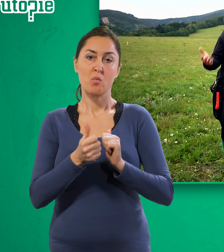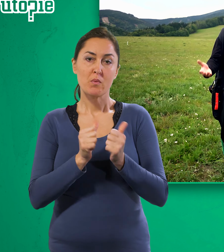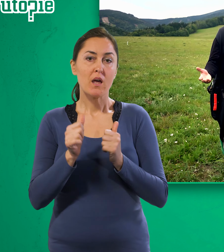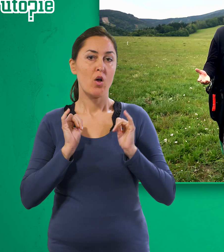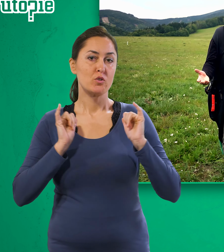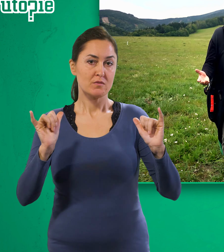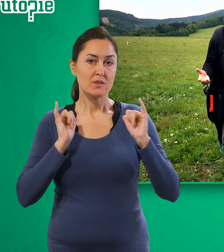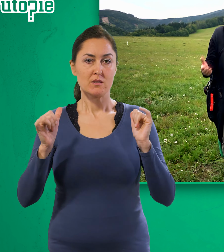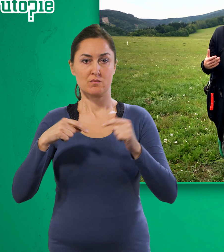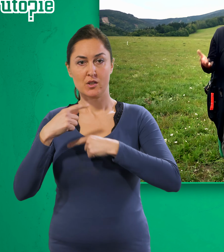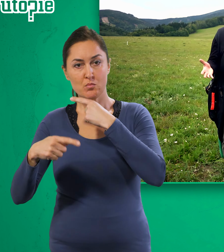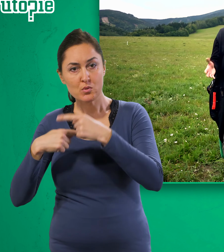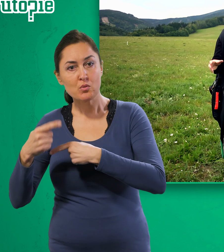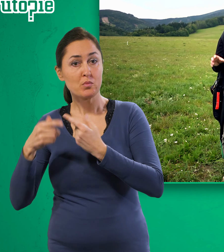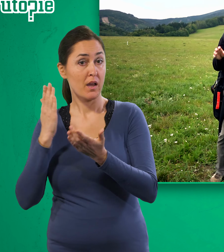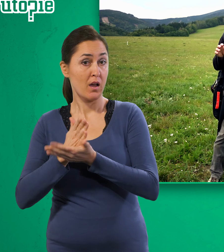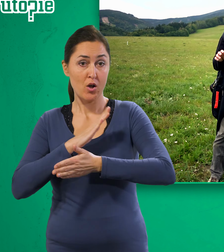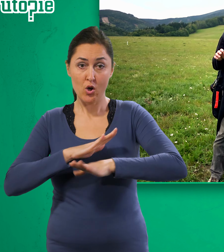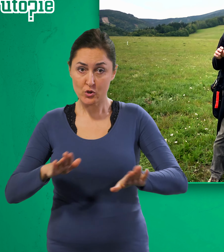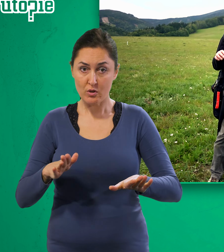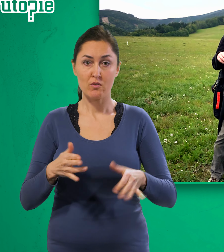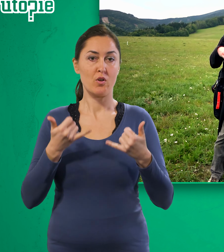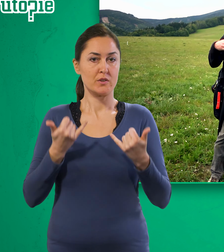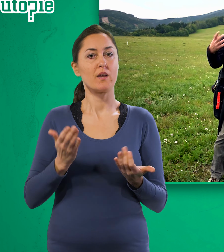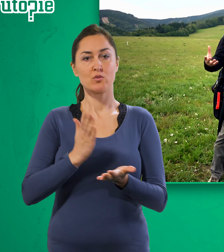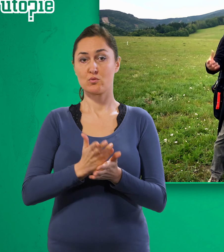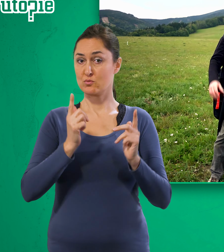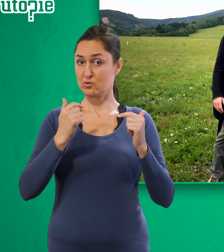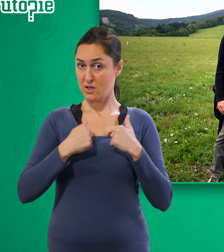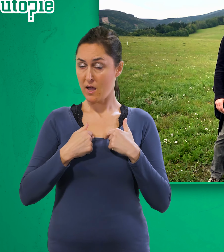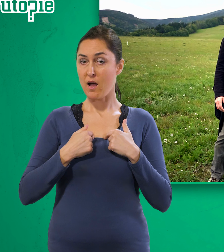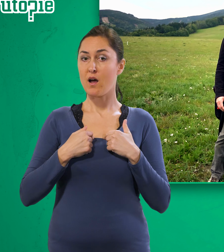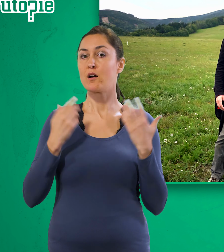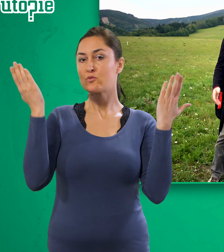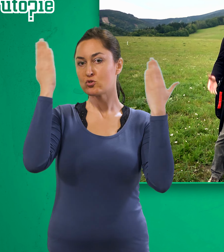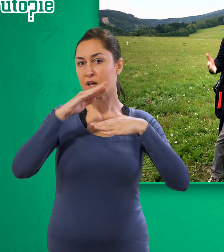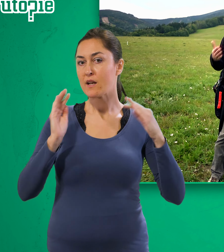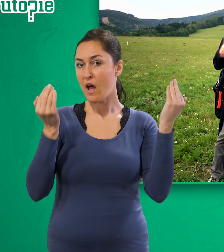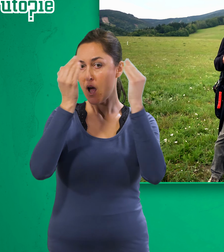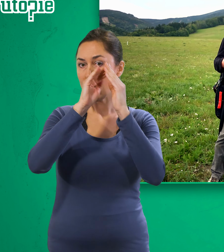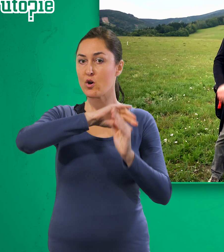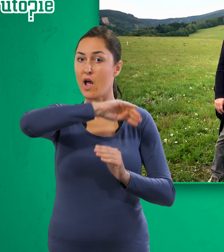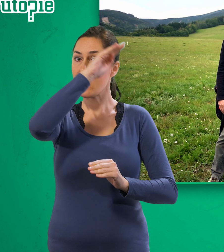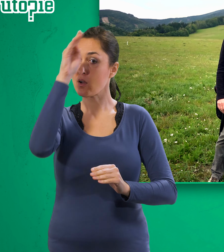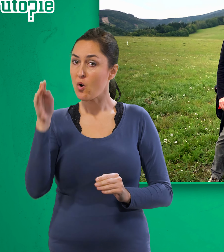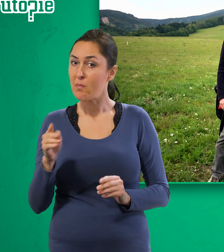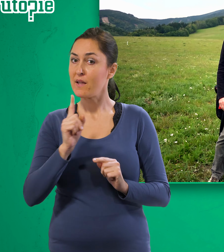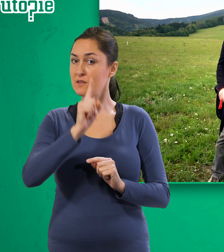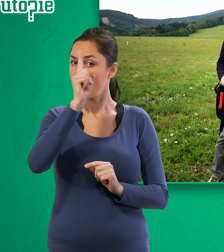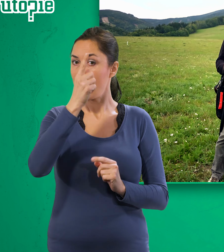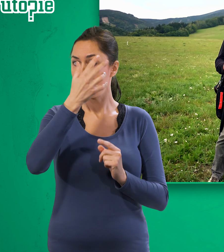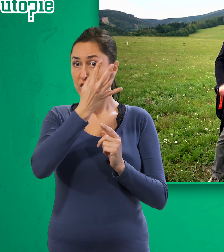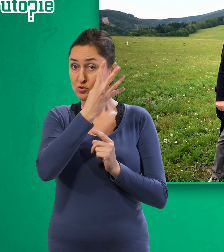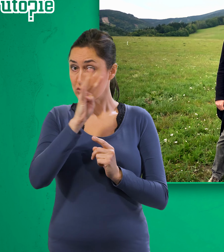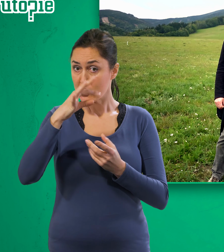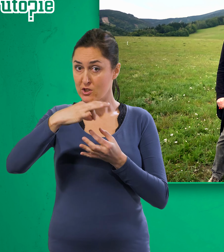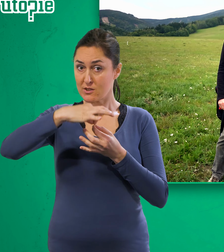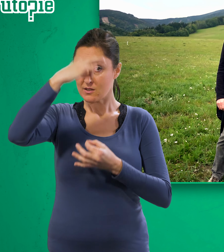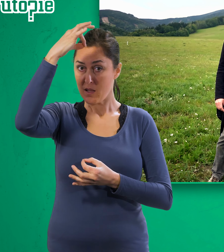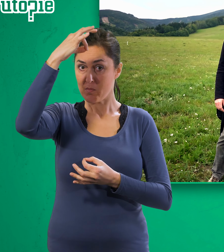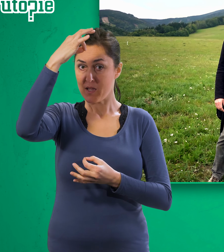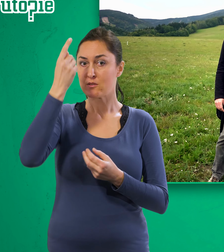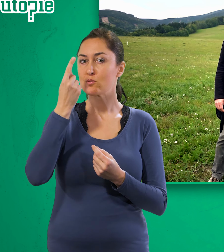krok další po získání informací, a sice, že si udělám pilotní výcvik. Když jsem absolvoval pilotní výcvik, tak už v průběhu